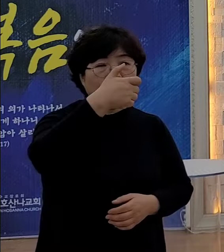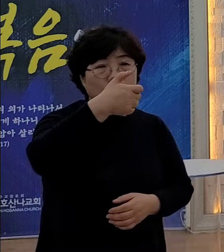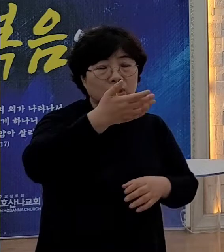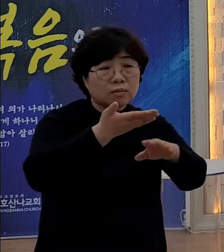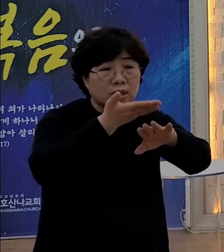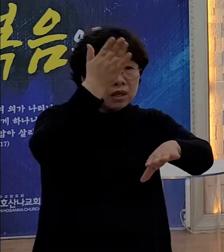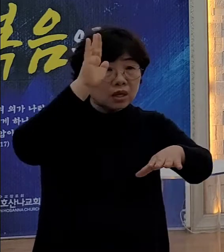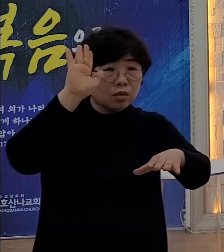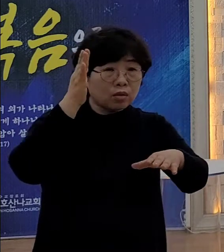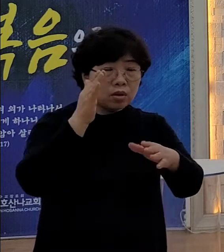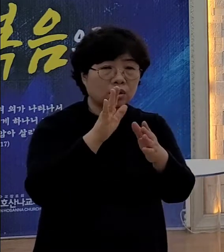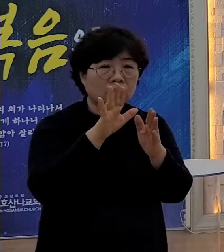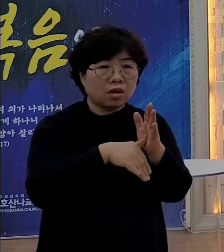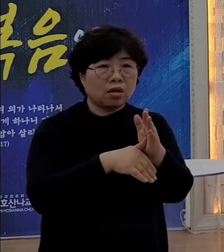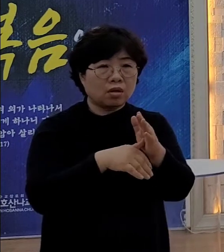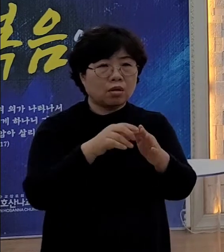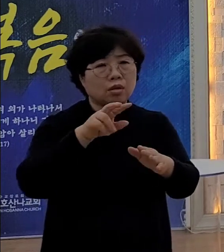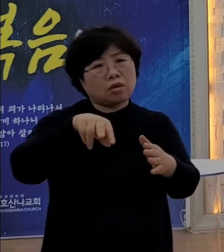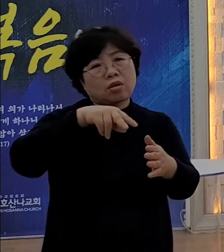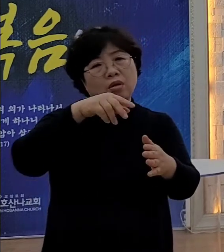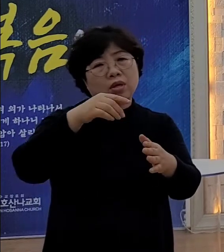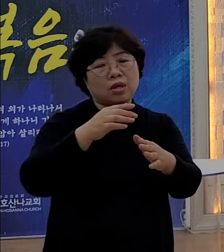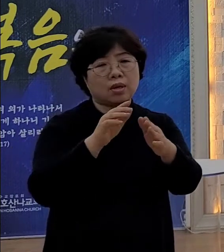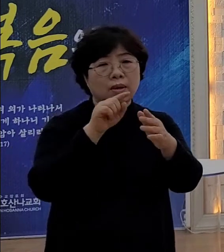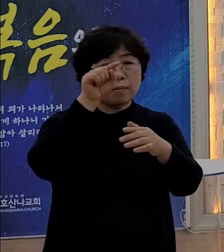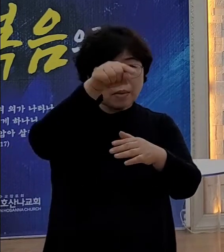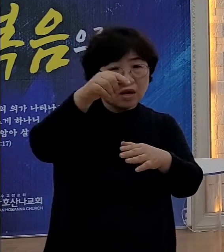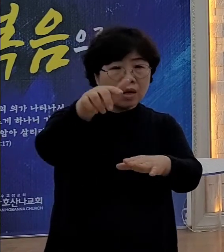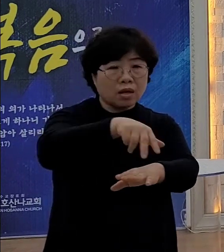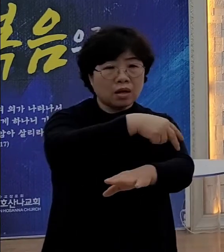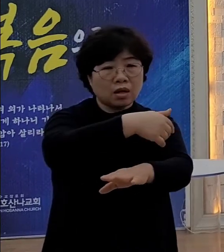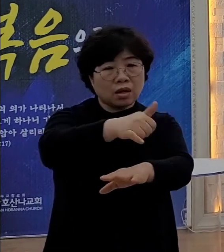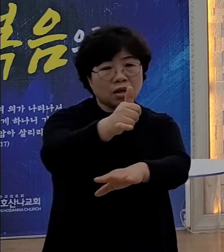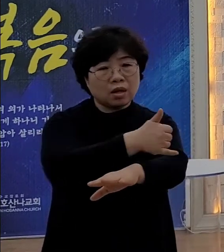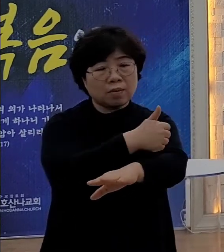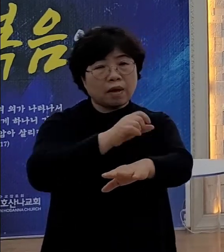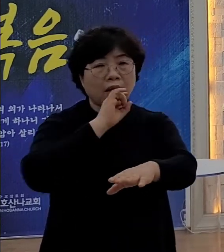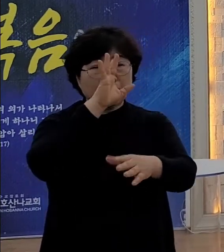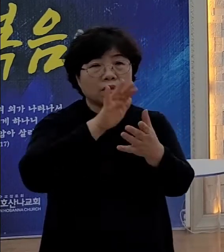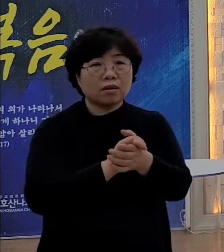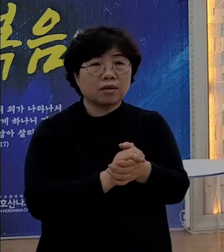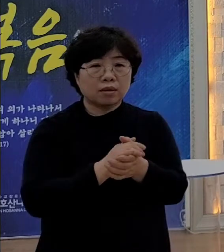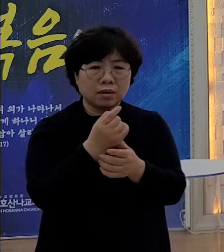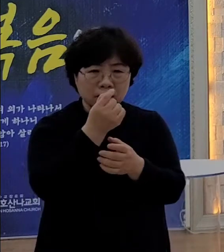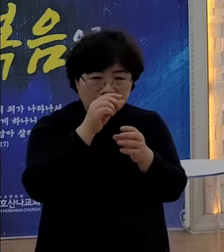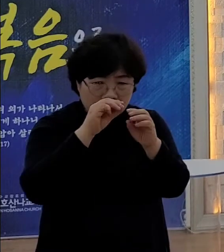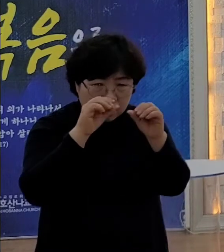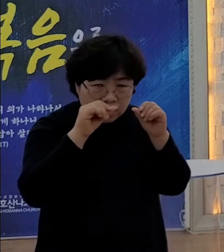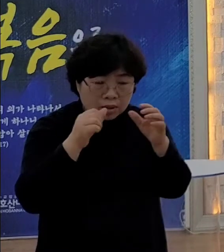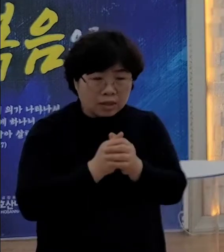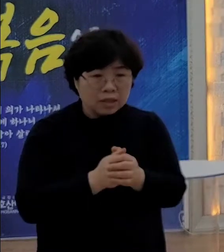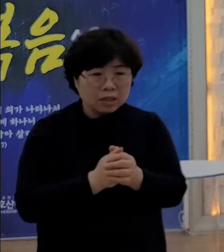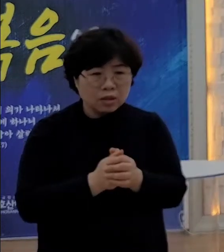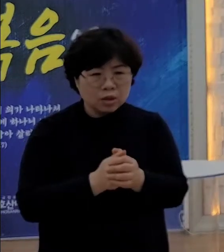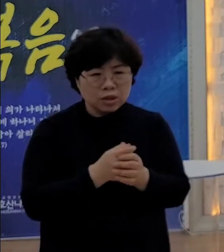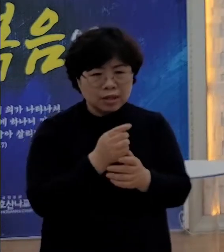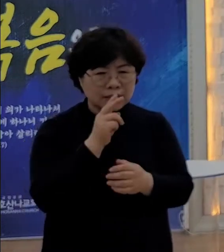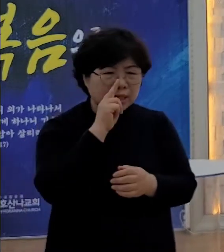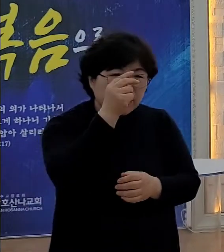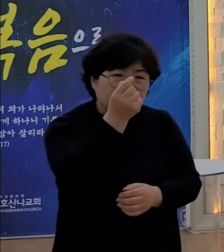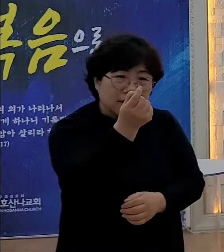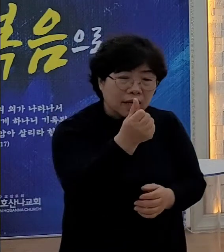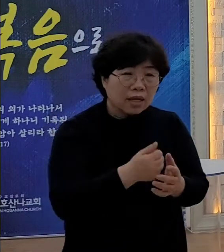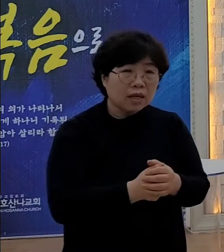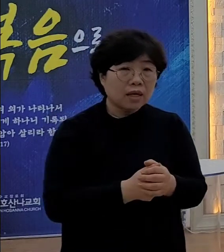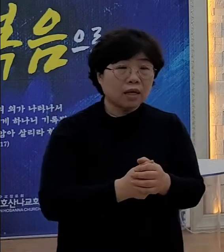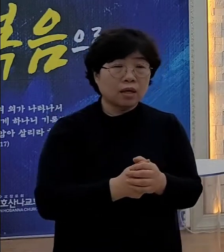안 돼요. 왜냐하면 여러분 미세먼지는요 말 그대로 아주 미세한 입자입니다. 일반적인